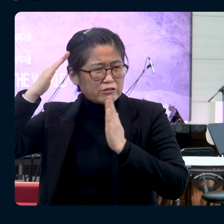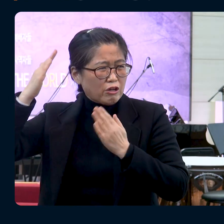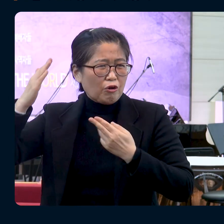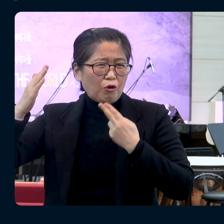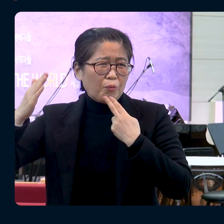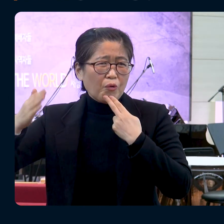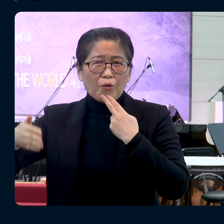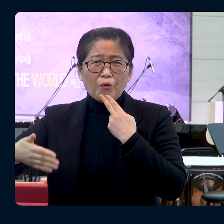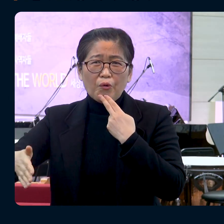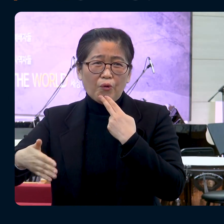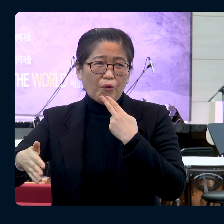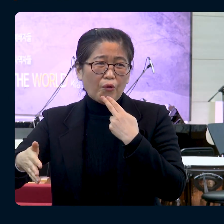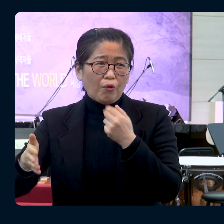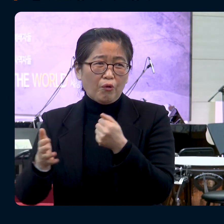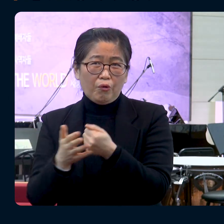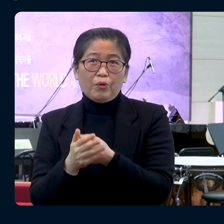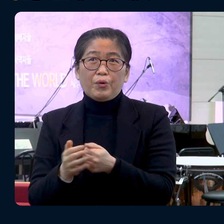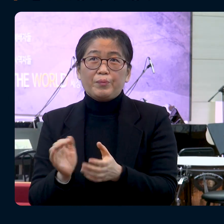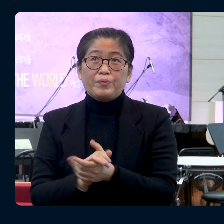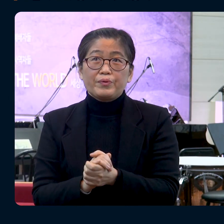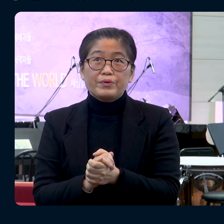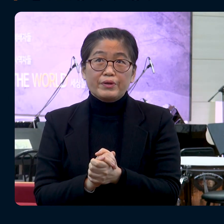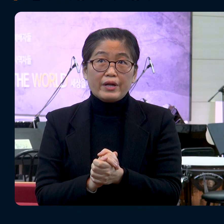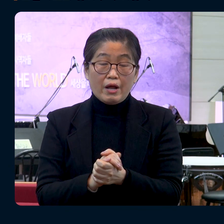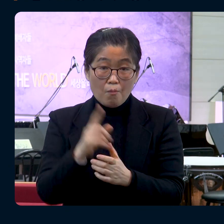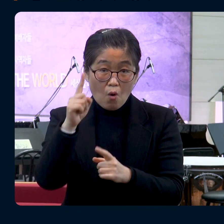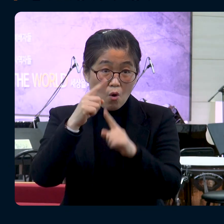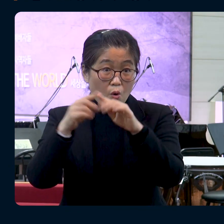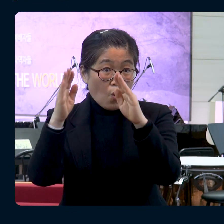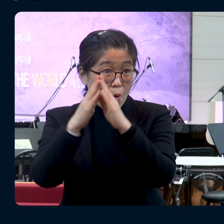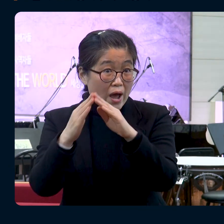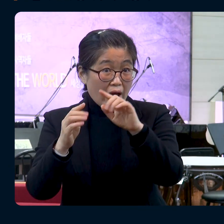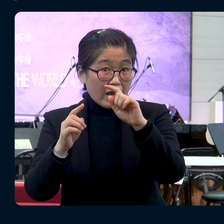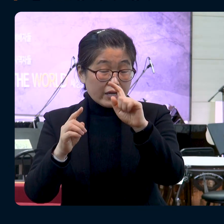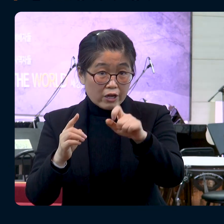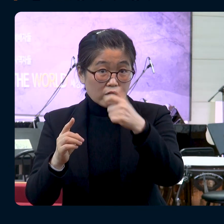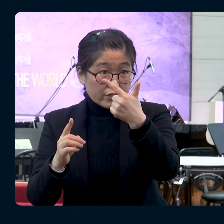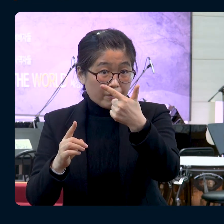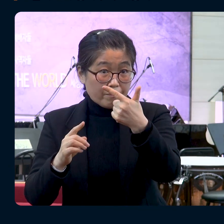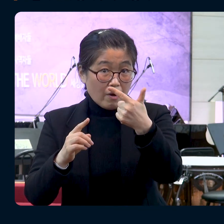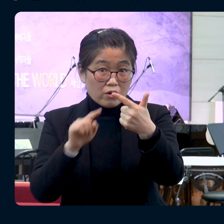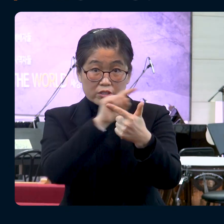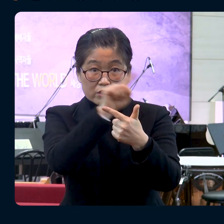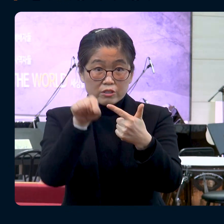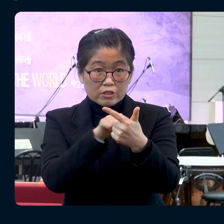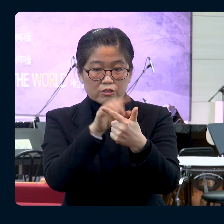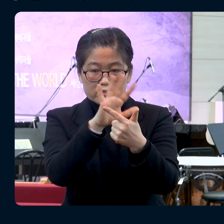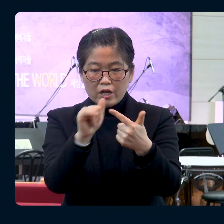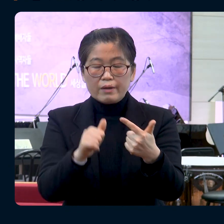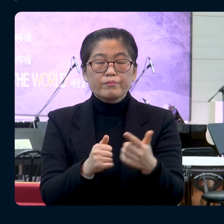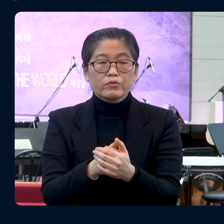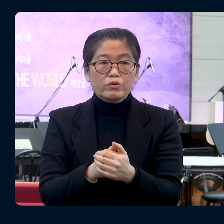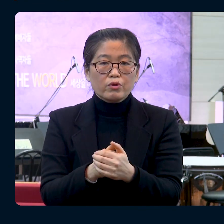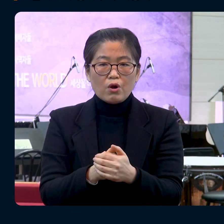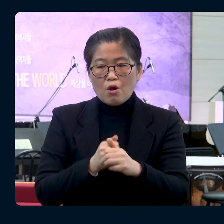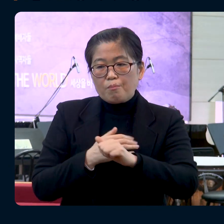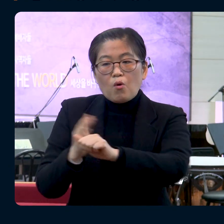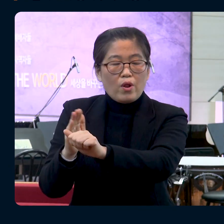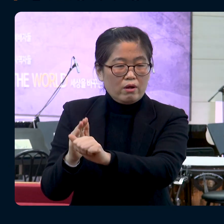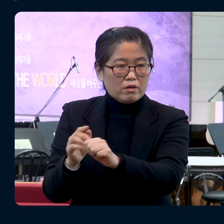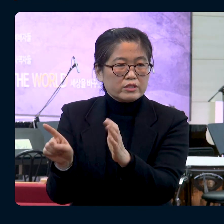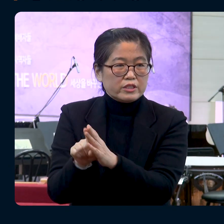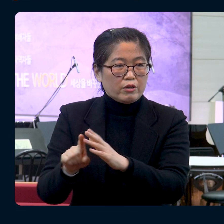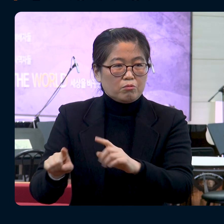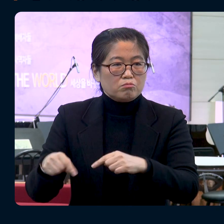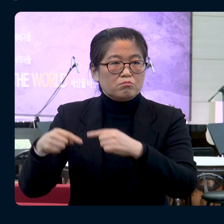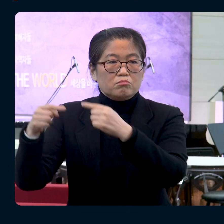학생이 없어요. 그래가지고 학생들을 어디로 가느냐, 티juana에 있는 그 16명을 후아레스 신학교 1회